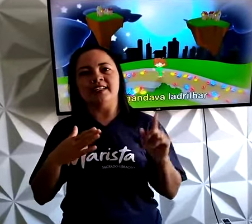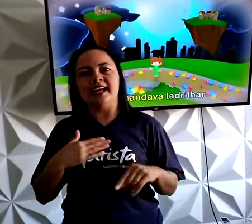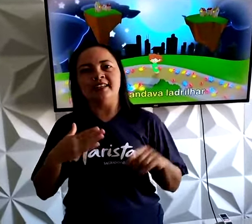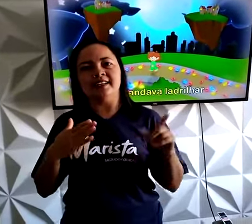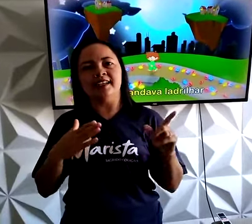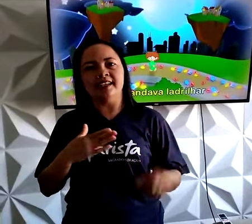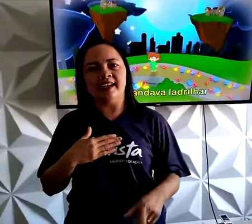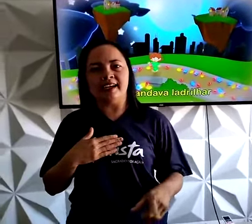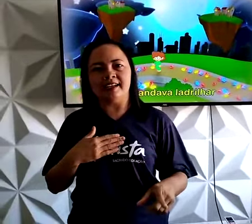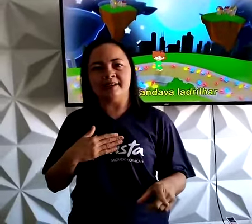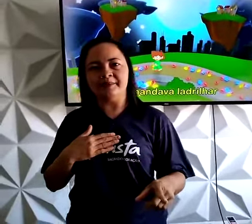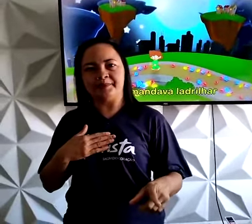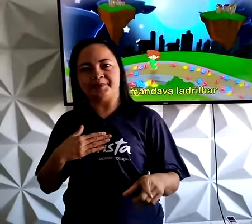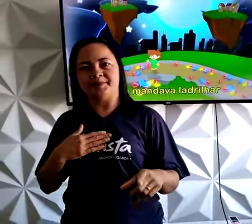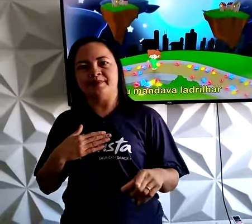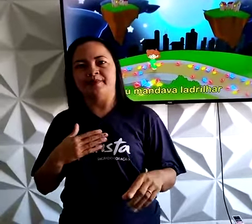eu mandava ladrilhar